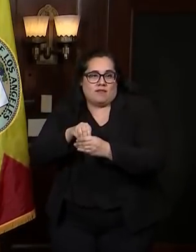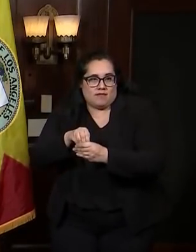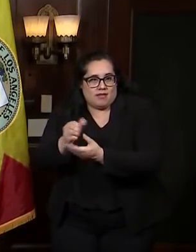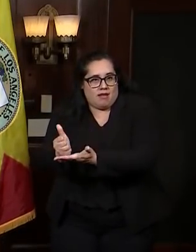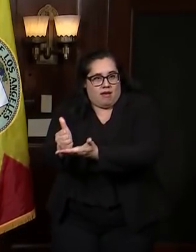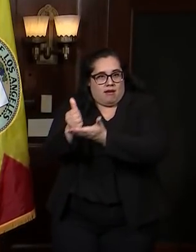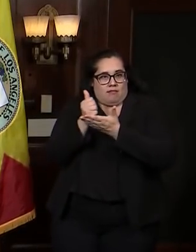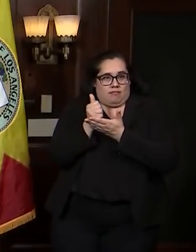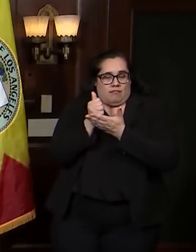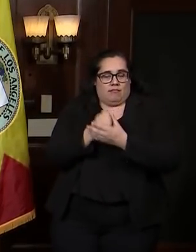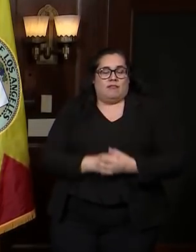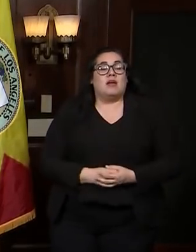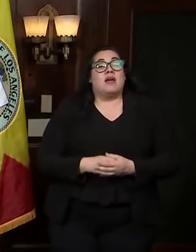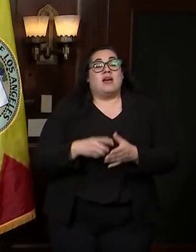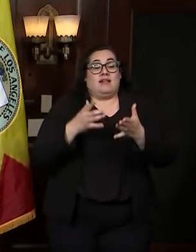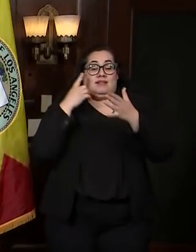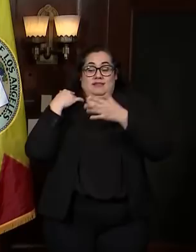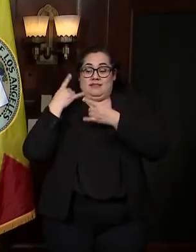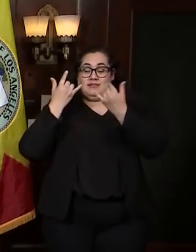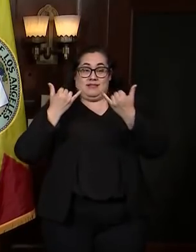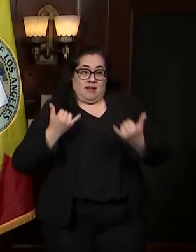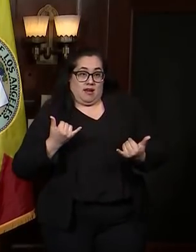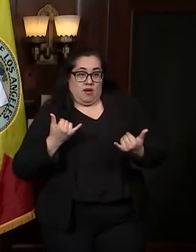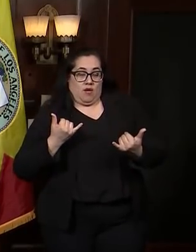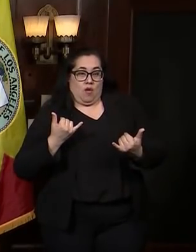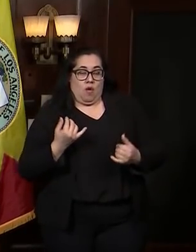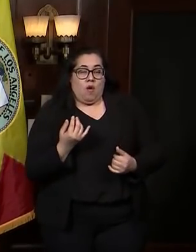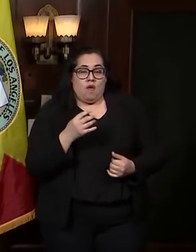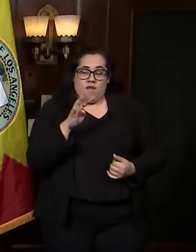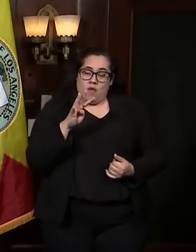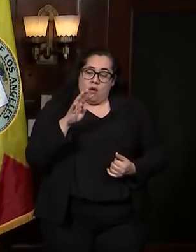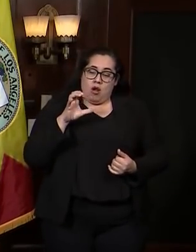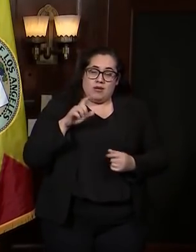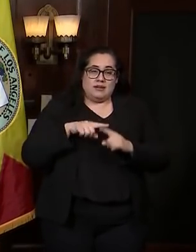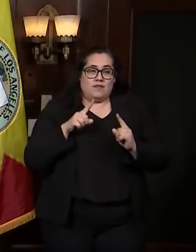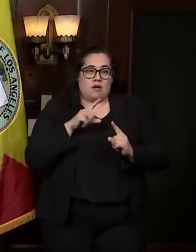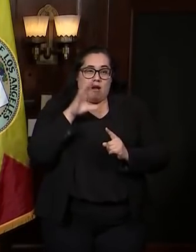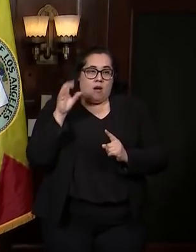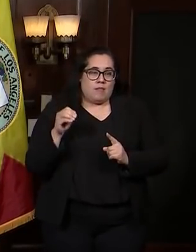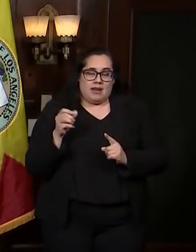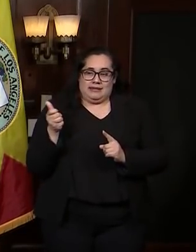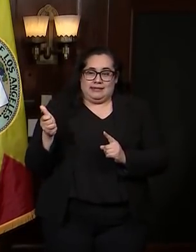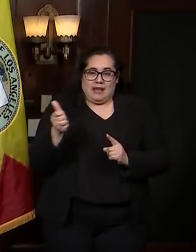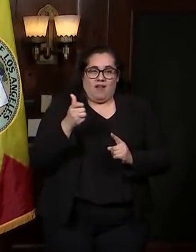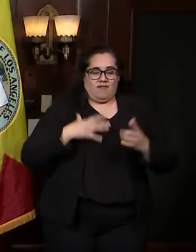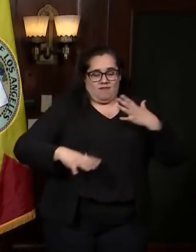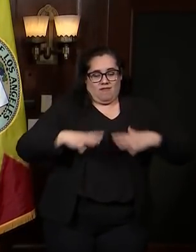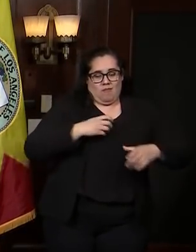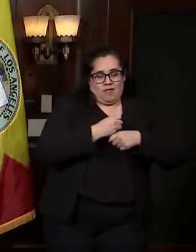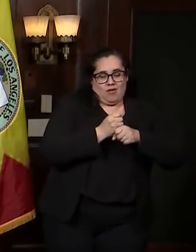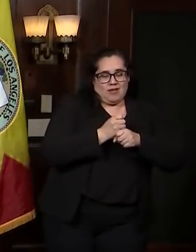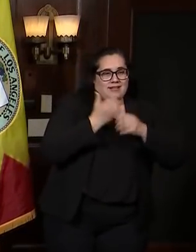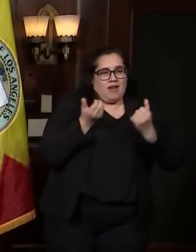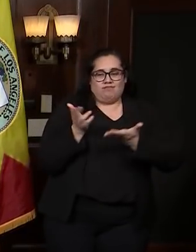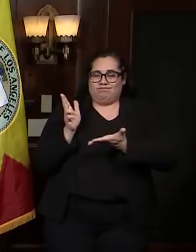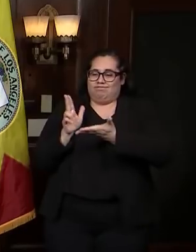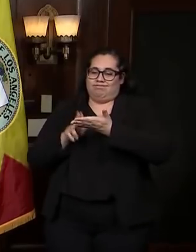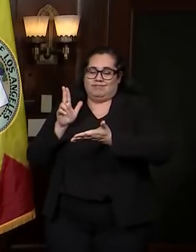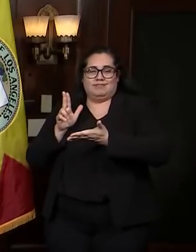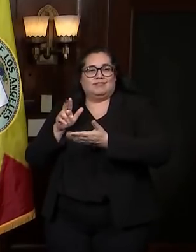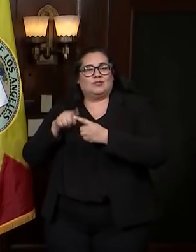ayudarnos. Hasta ahora, 400 compañías de ropa se han registrado para